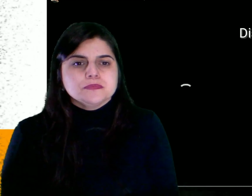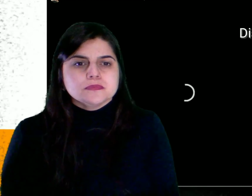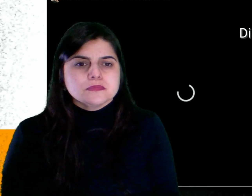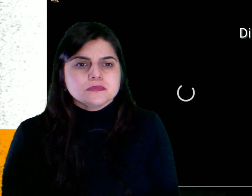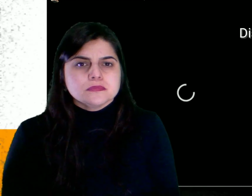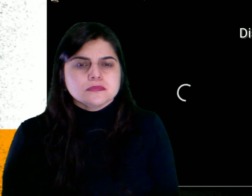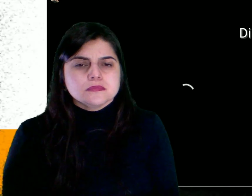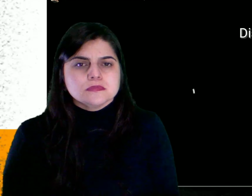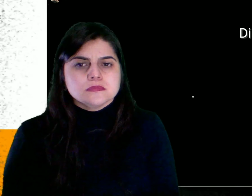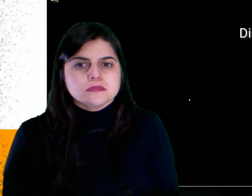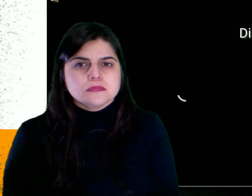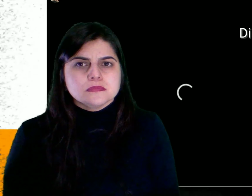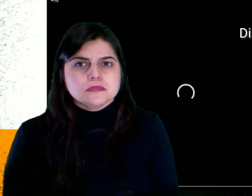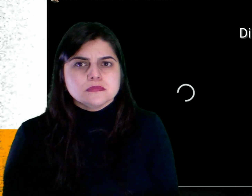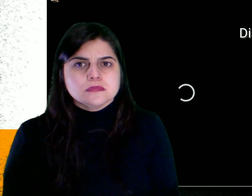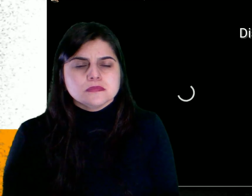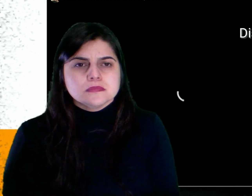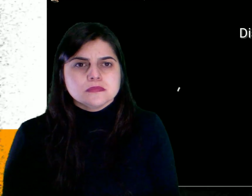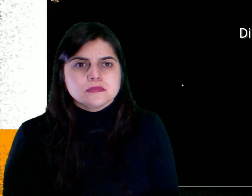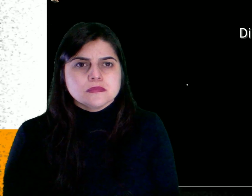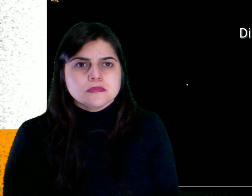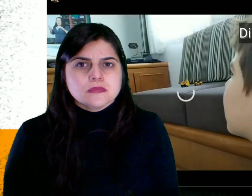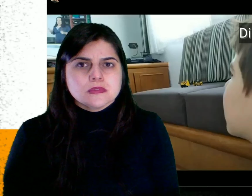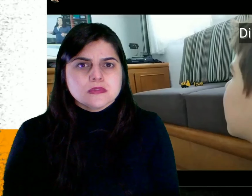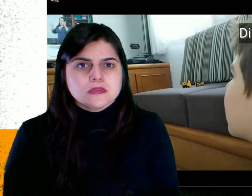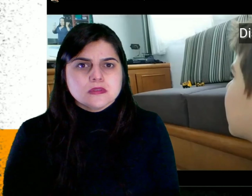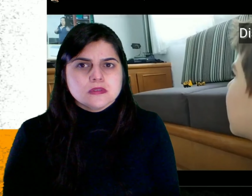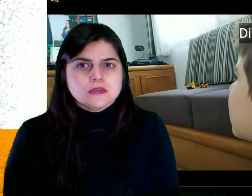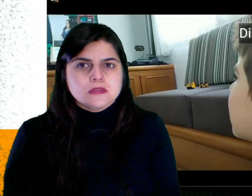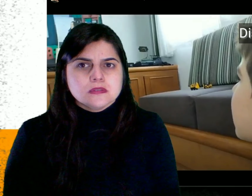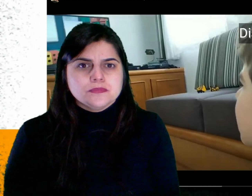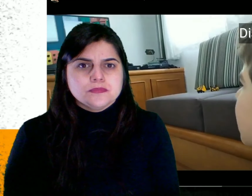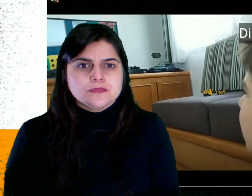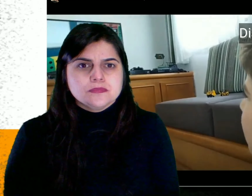Essa aqui é a disciplina de história.